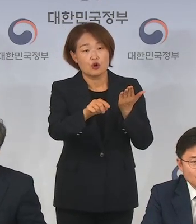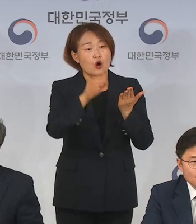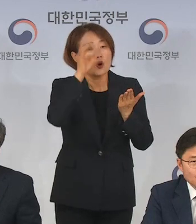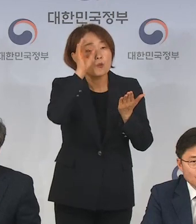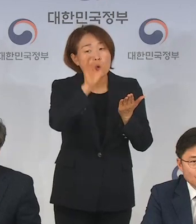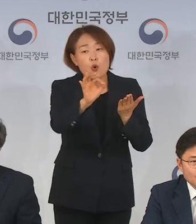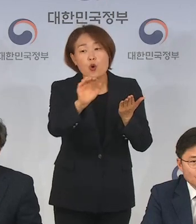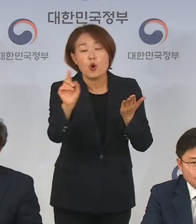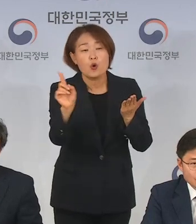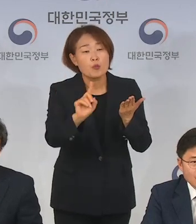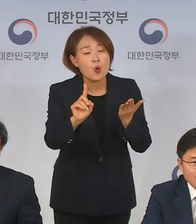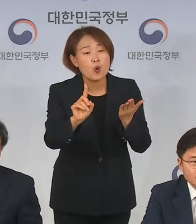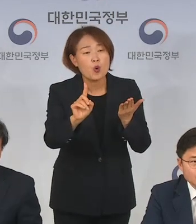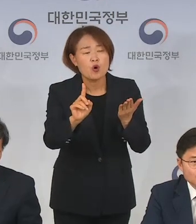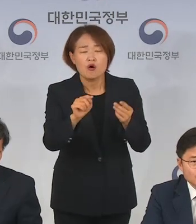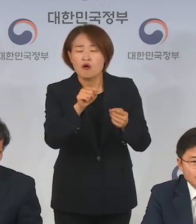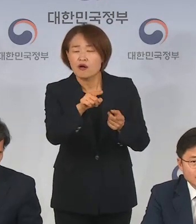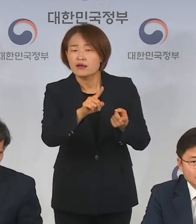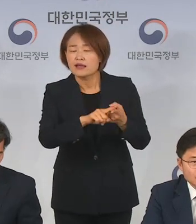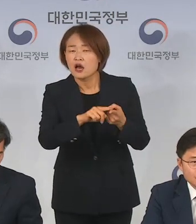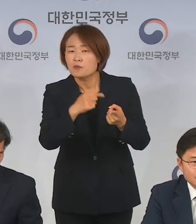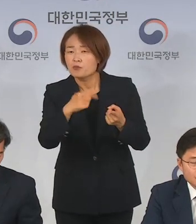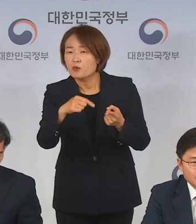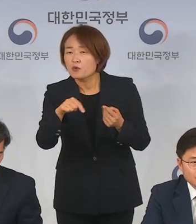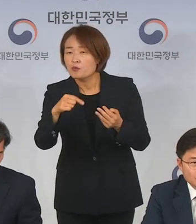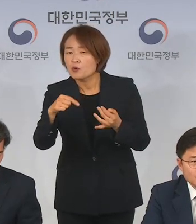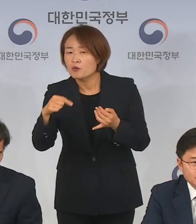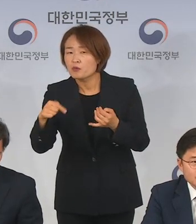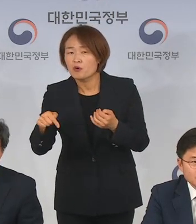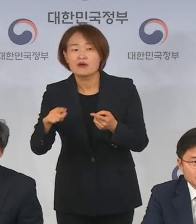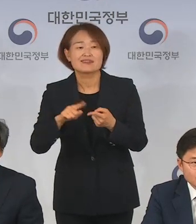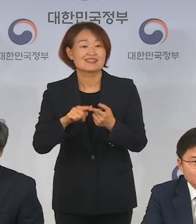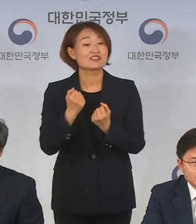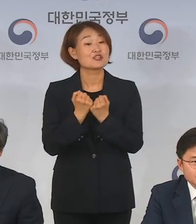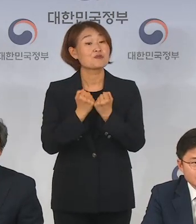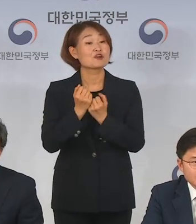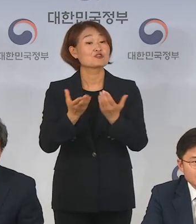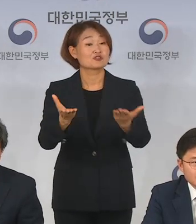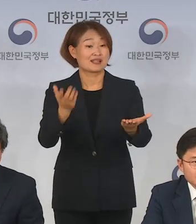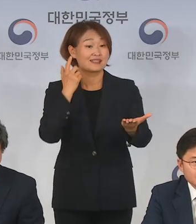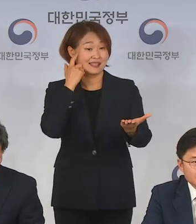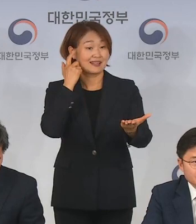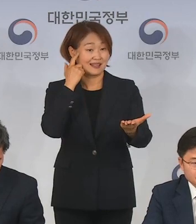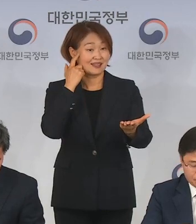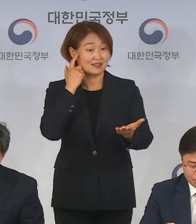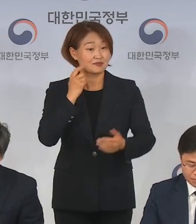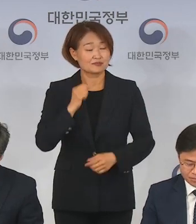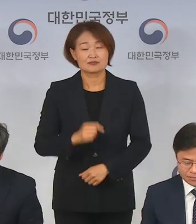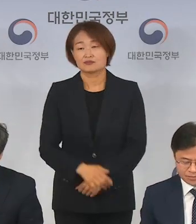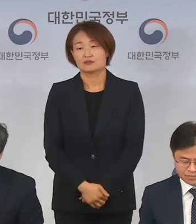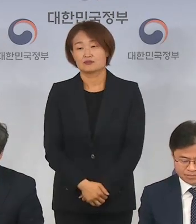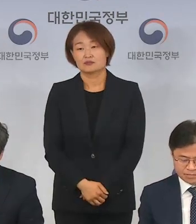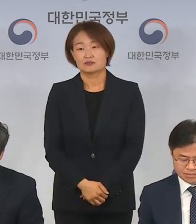받고 어떻다 한 부분에 대해서 설명을 드릴 계획으로 있습니다.